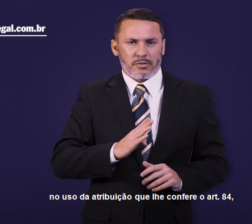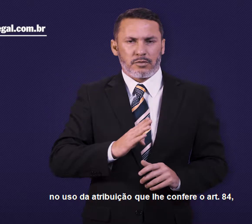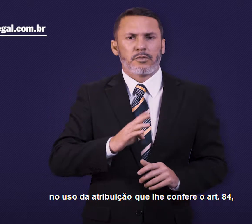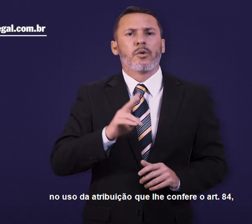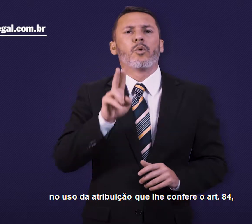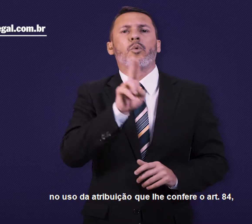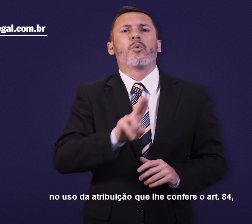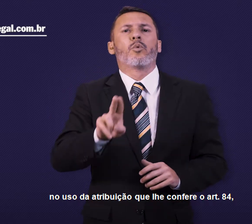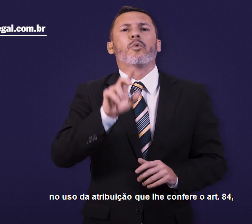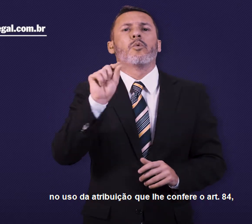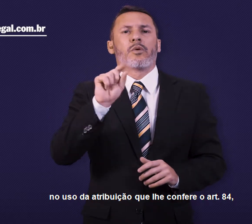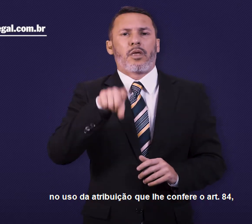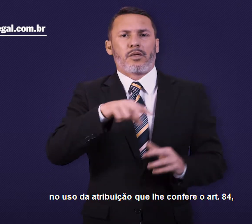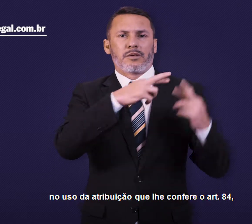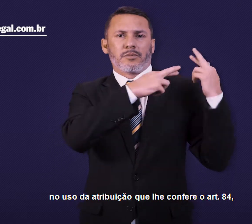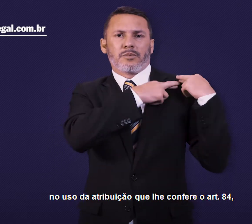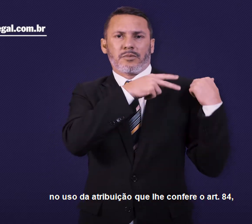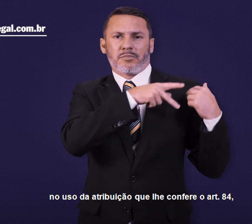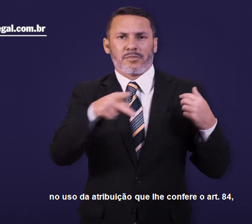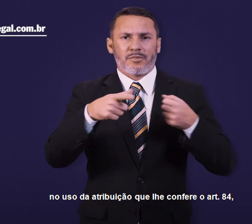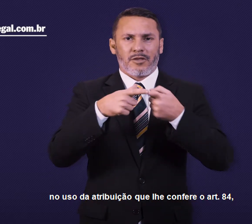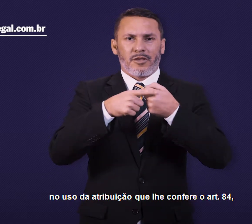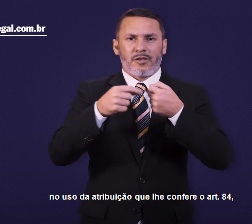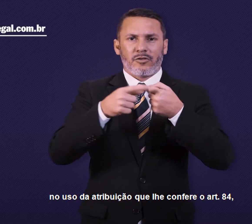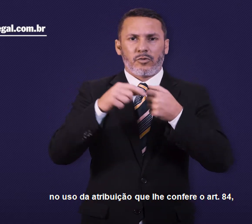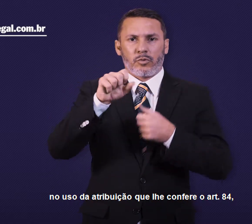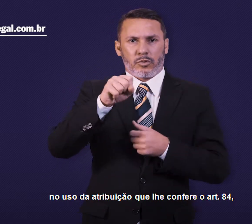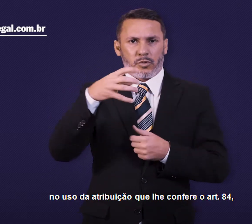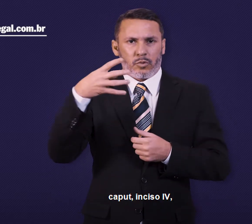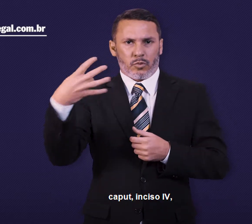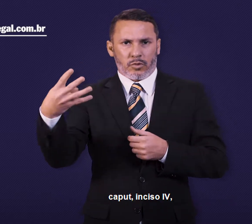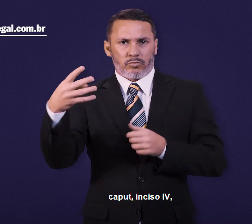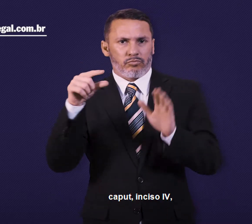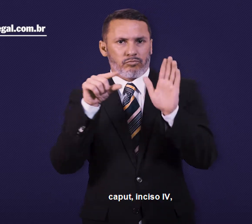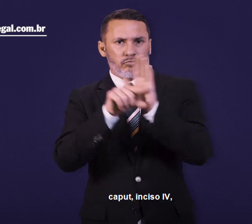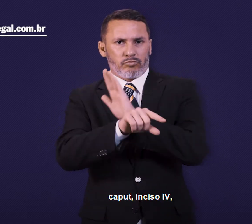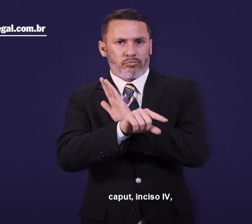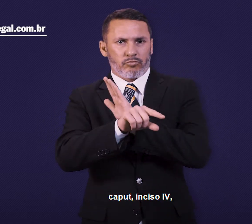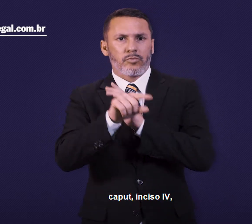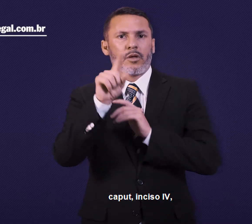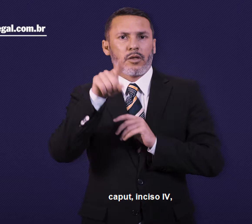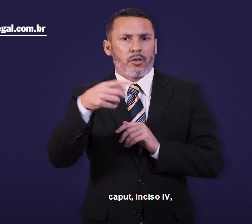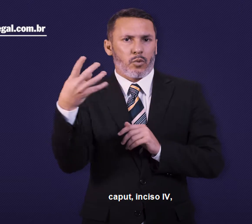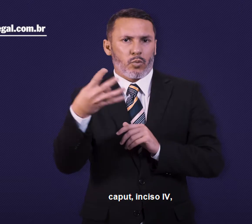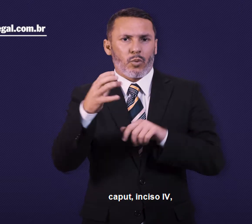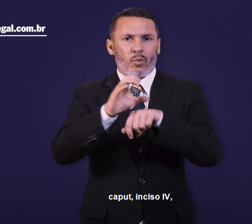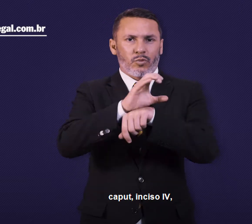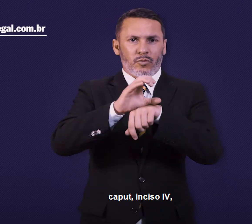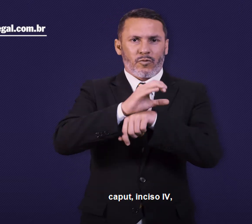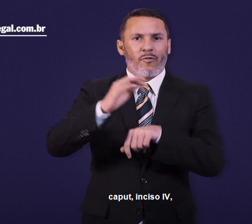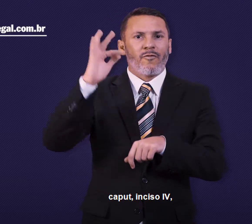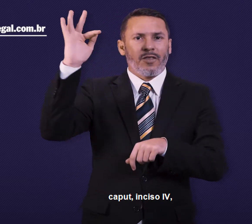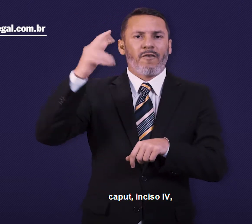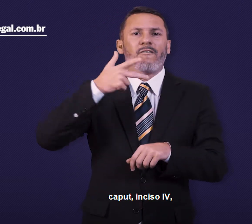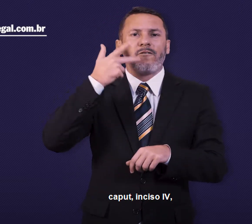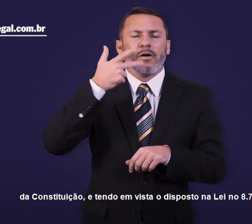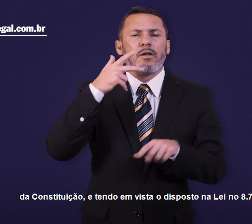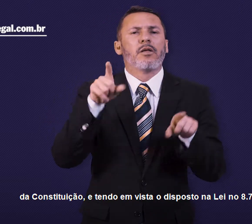uso da atribuição que lhe confere o artigo 84, caput, inciso 4, da Constituição, e tendo